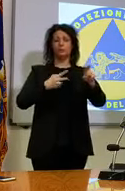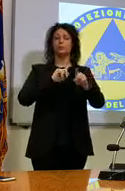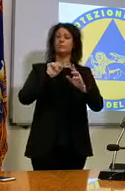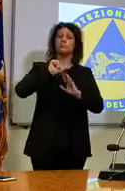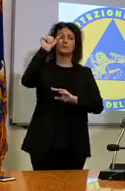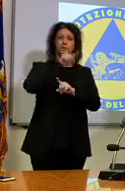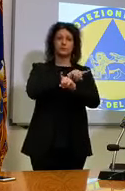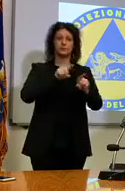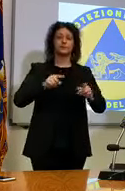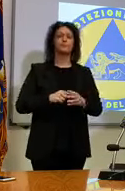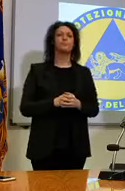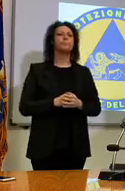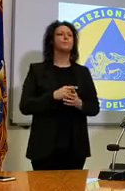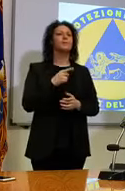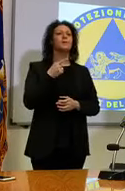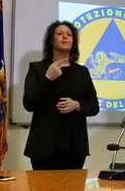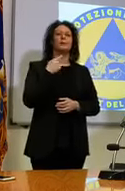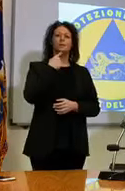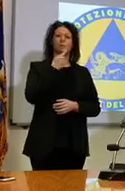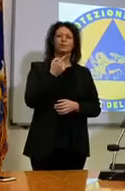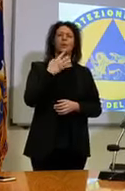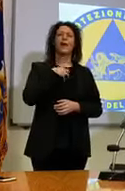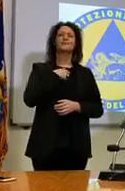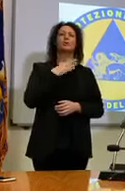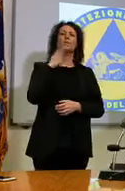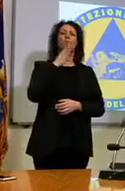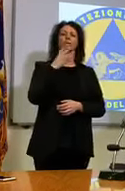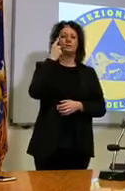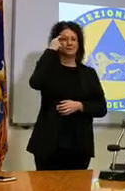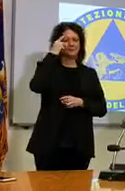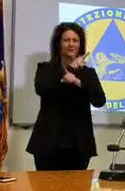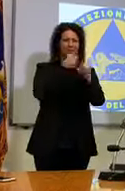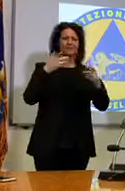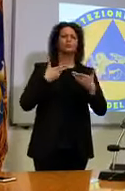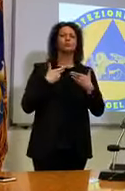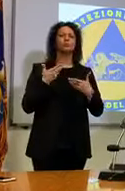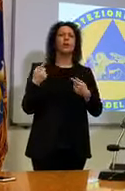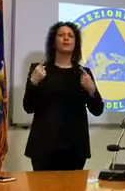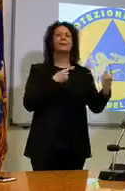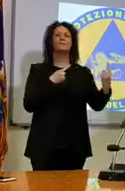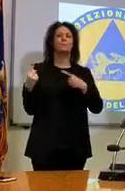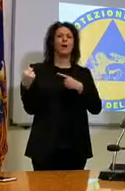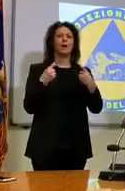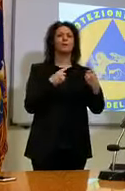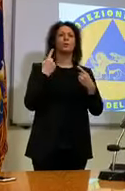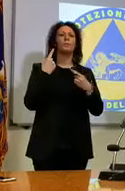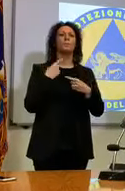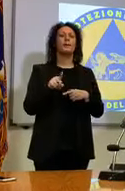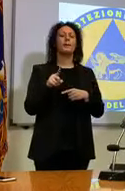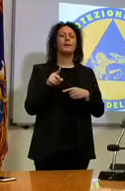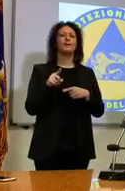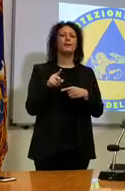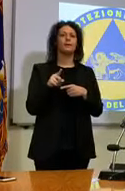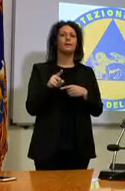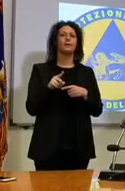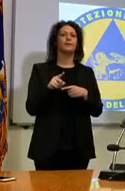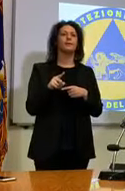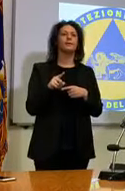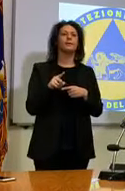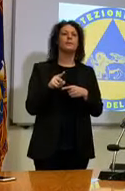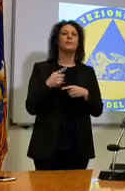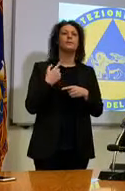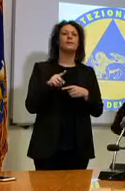no, dicevo, l'assessore Bottacini, voi sapete che c'è il dibattito sulle pubblicazioni delle forniture che ci sono